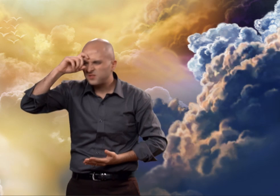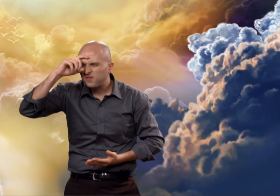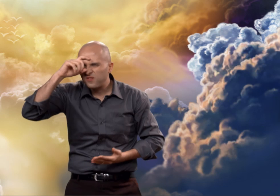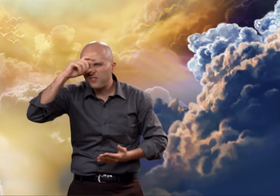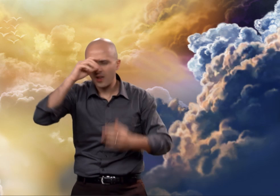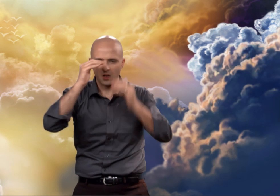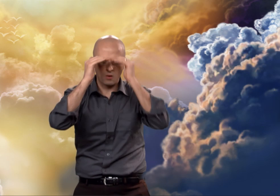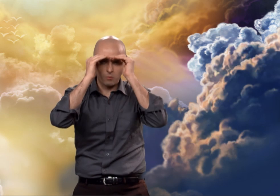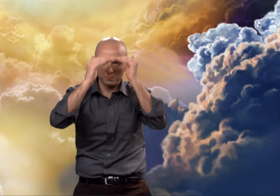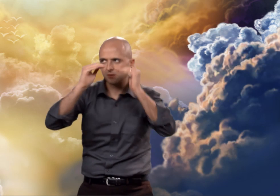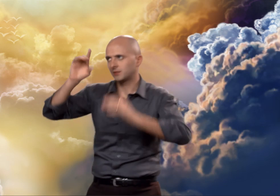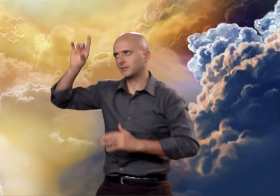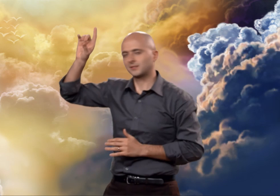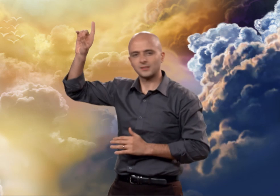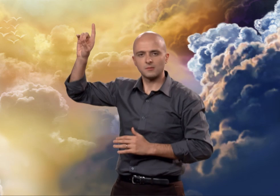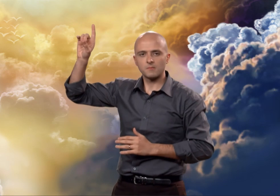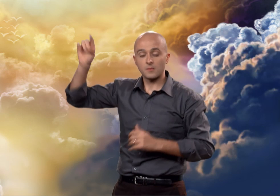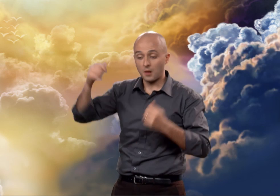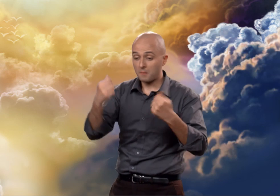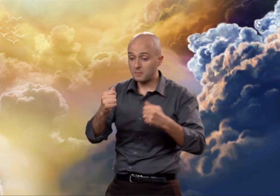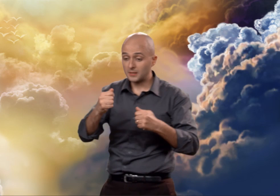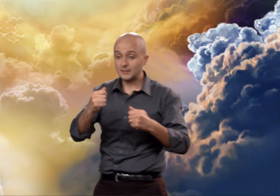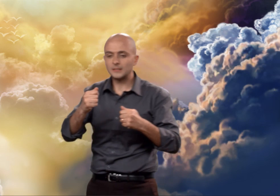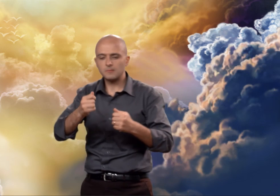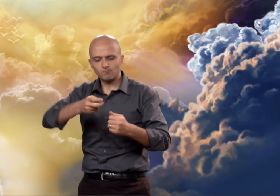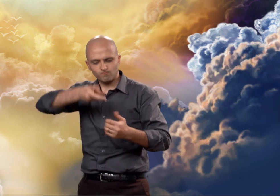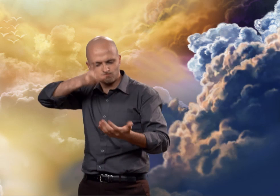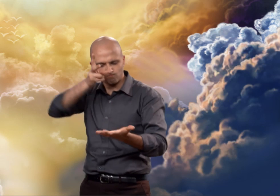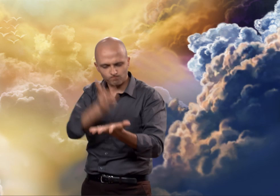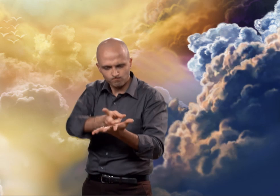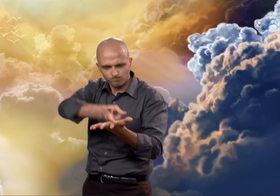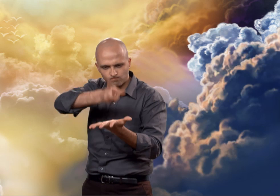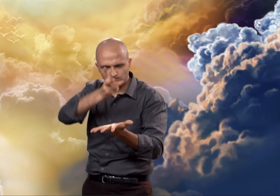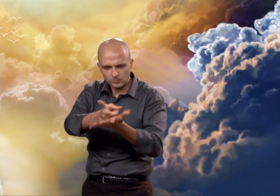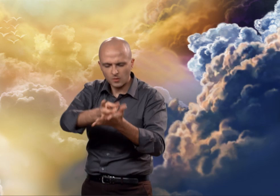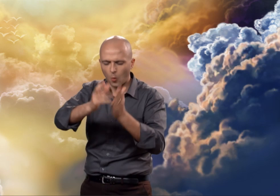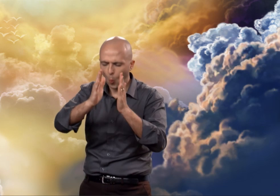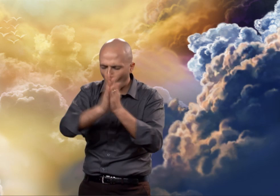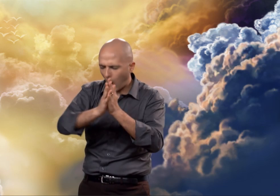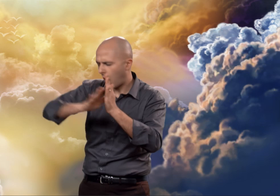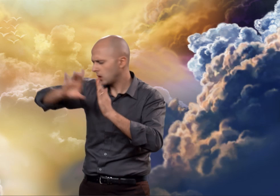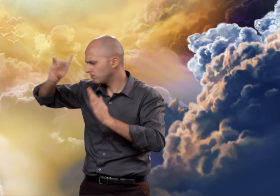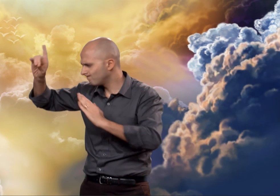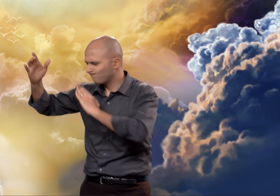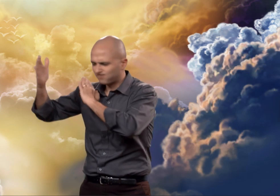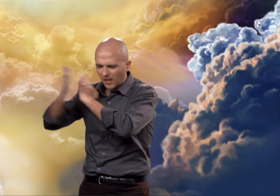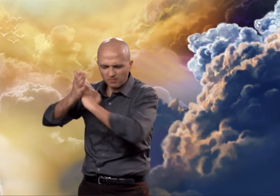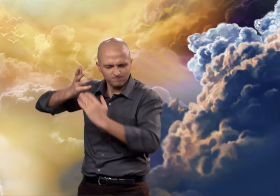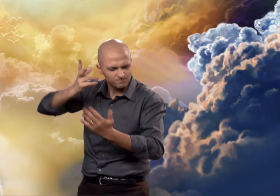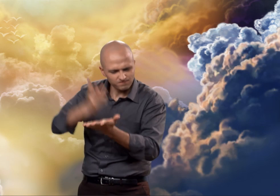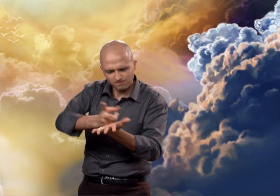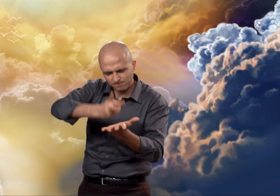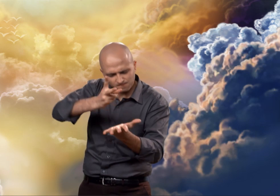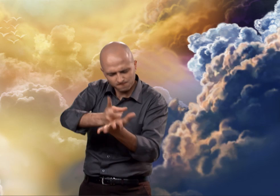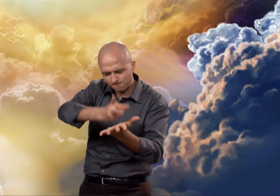andava visivelmente entre os seres humanos. O natural está unido ao sobrenatural. É parte do plano de